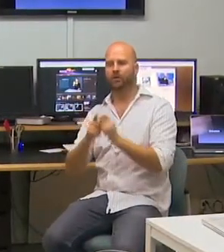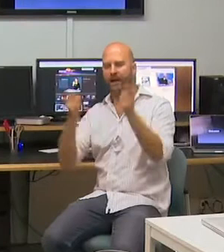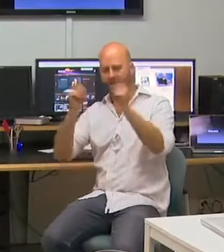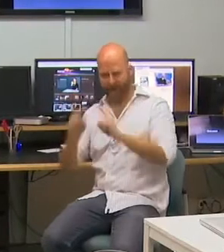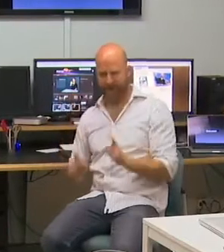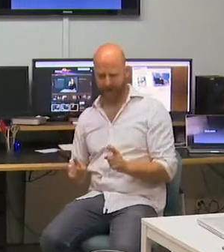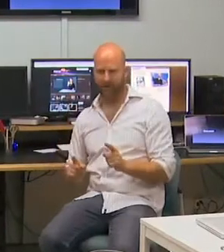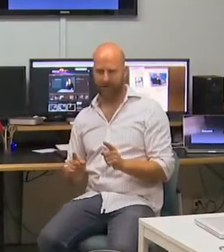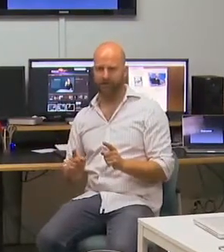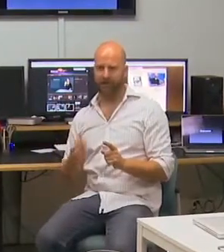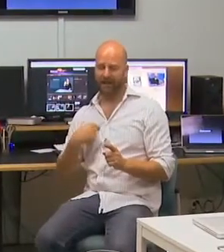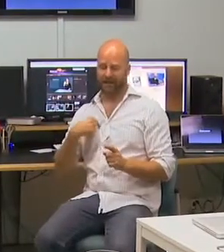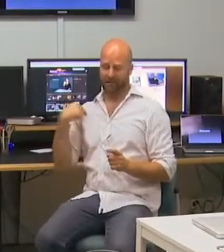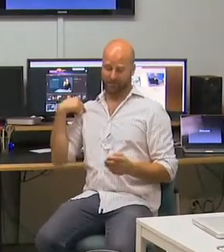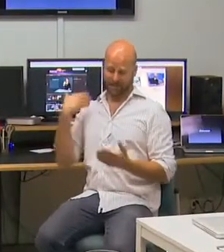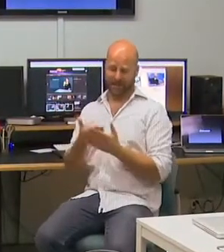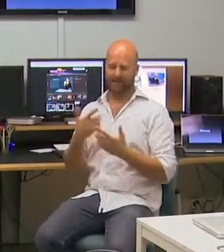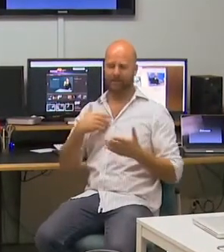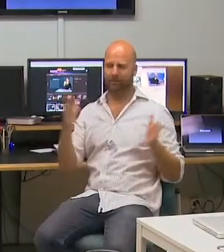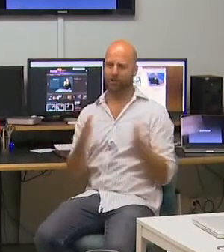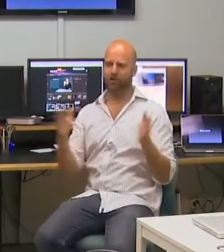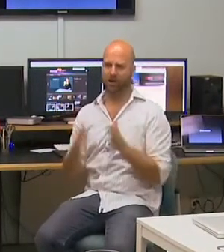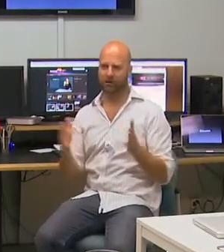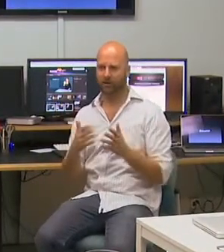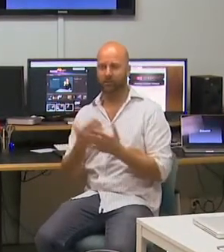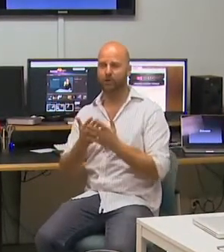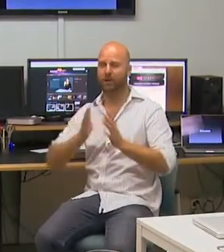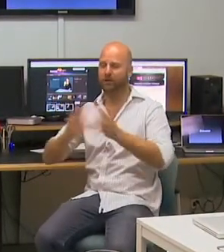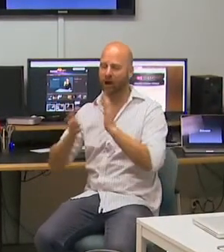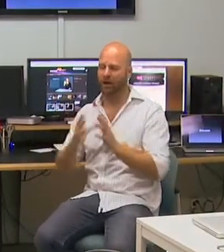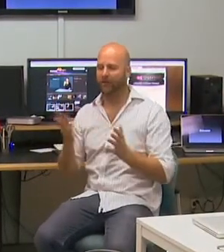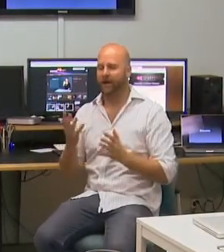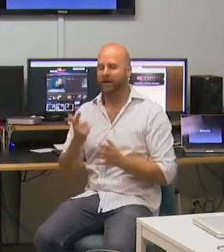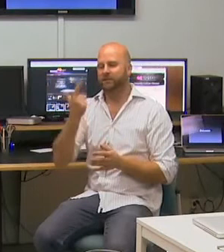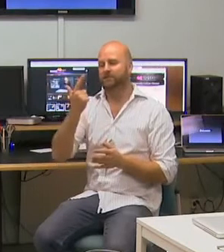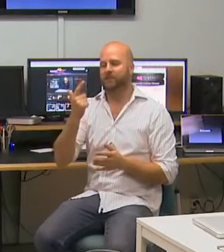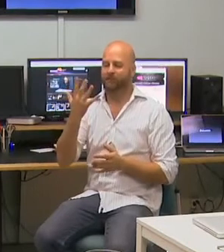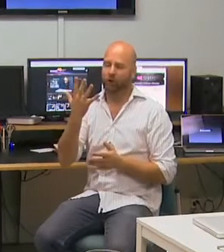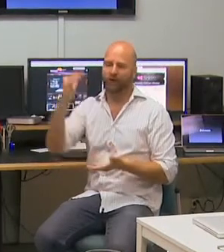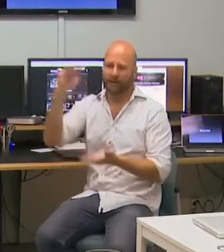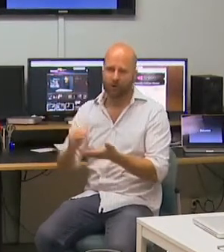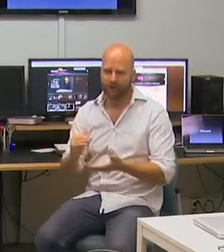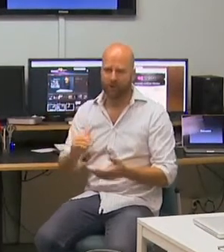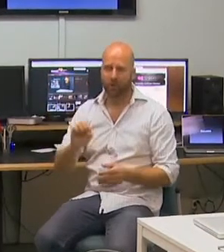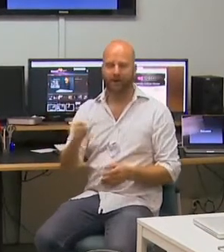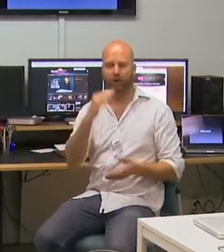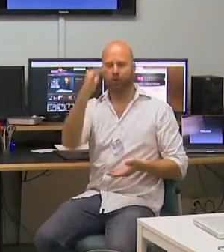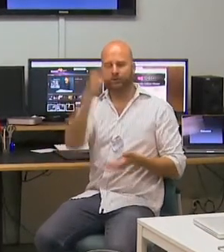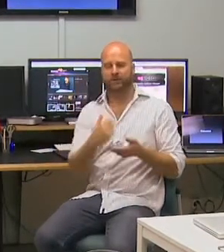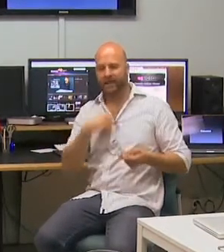und die verschiedenen Veranstaltungen. Und bis jetzt war das immer sehr beschränkt. Zum Beispiel, wir mussten es